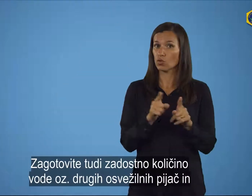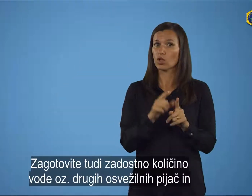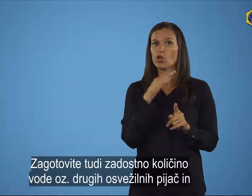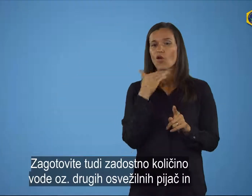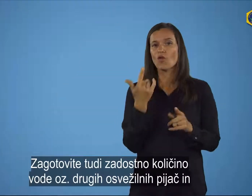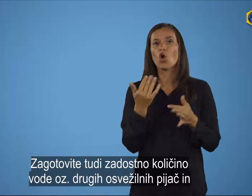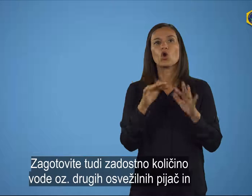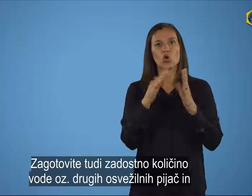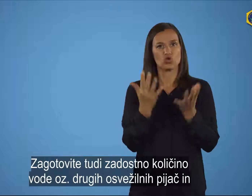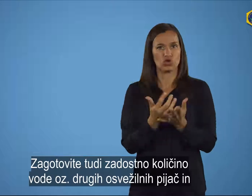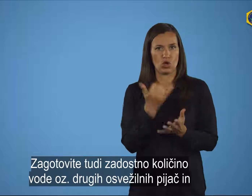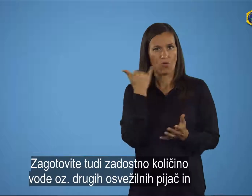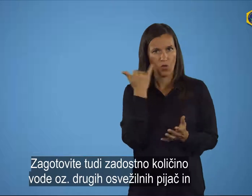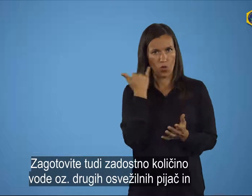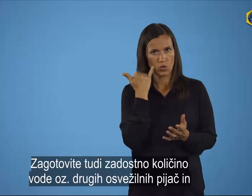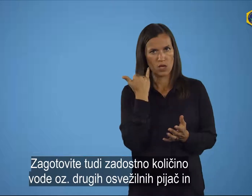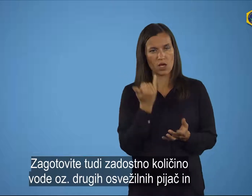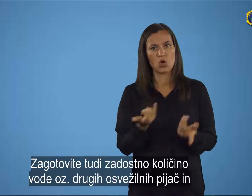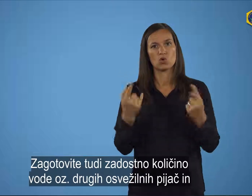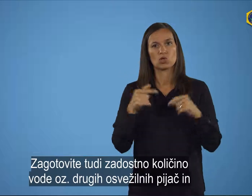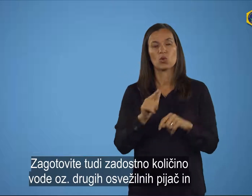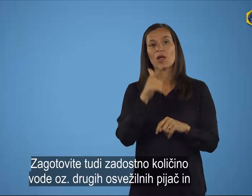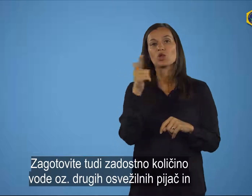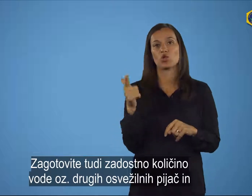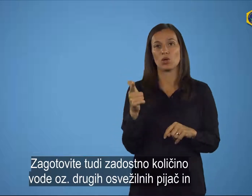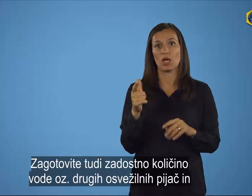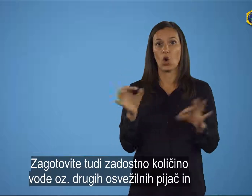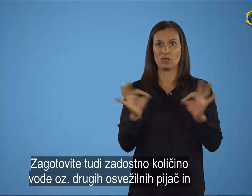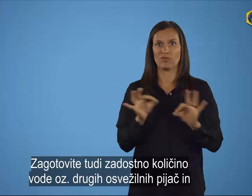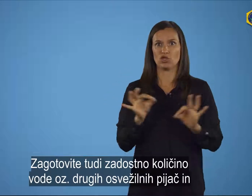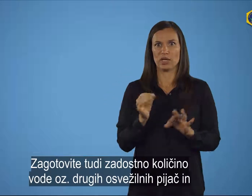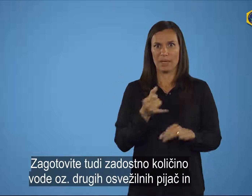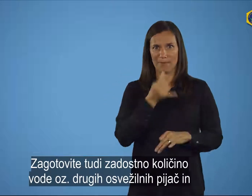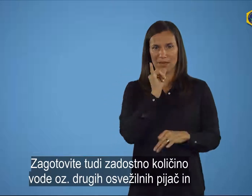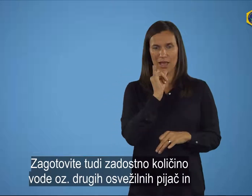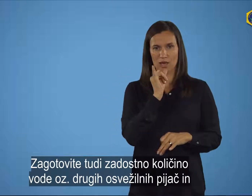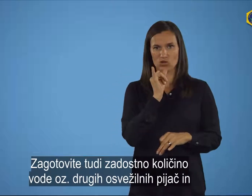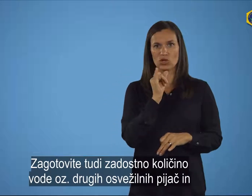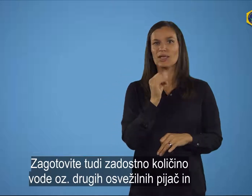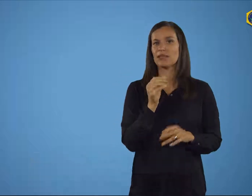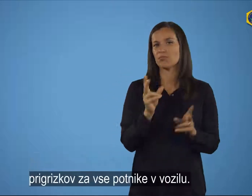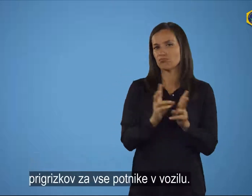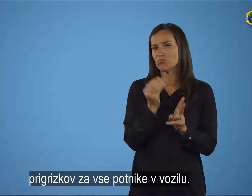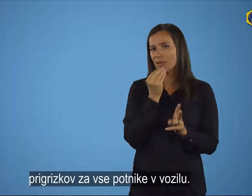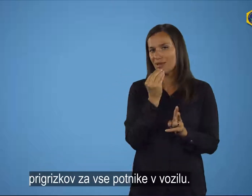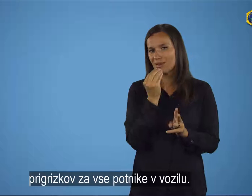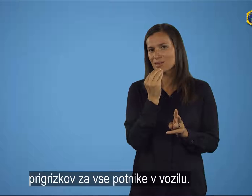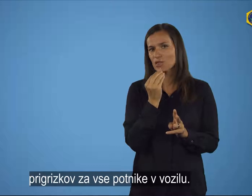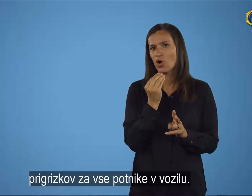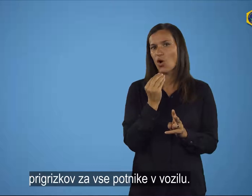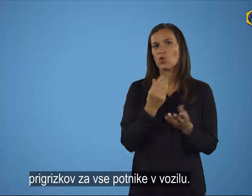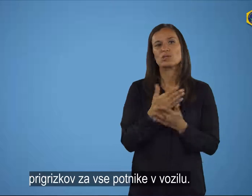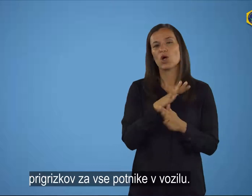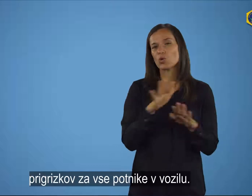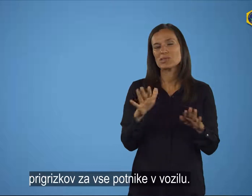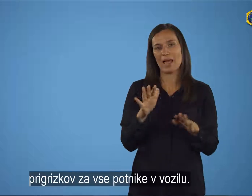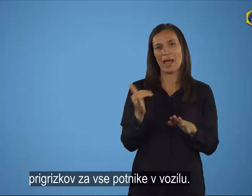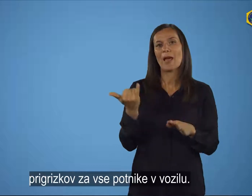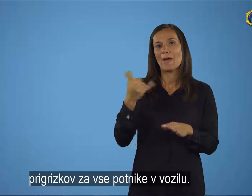Zagotovite tudi zadostno količino vode oziroma drugih osvežilnih pijač in prigrizkov za vse potnike v